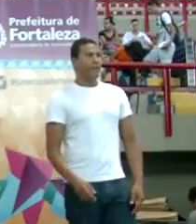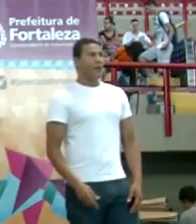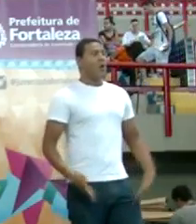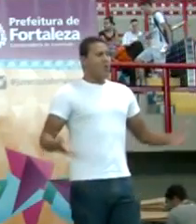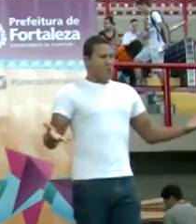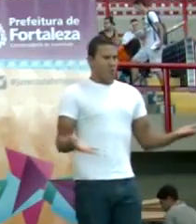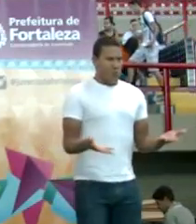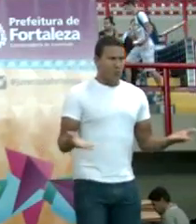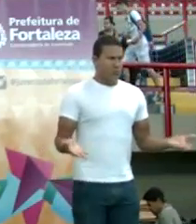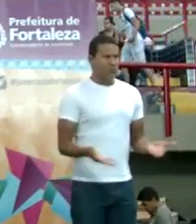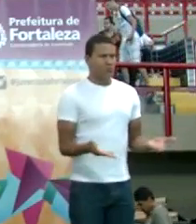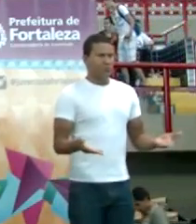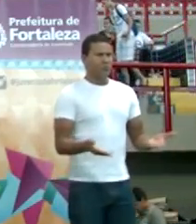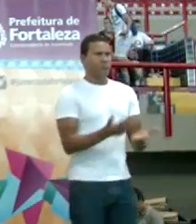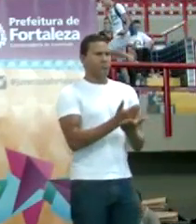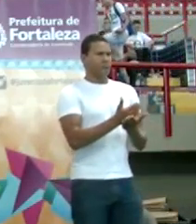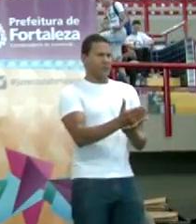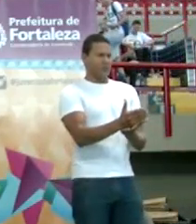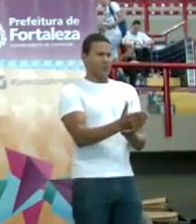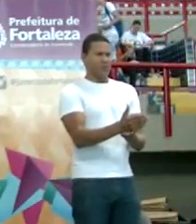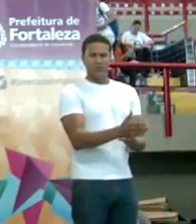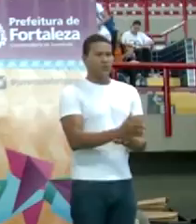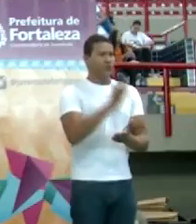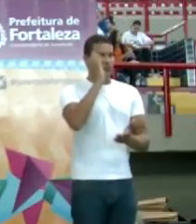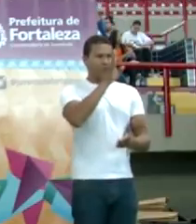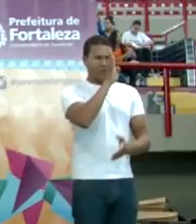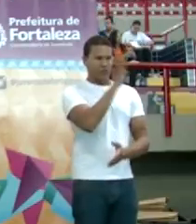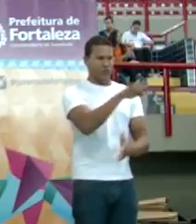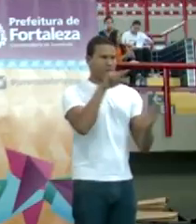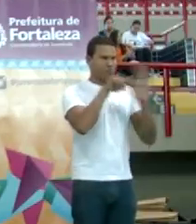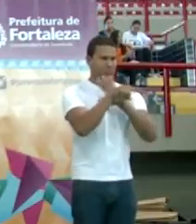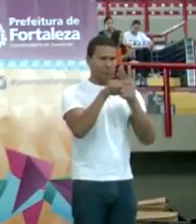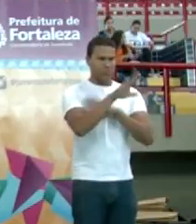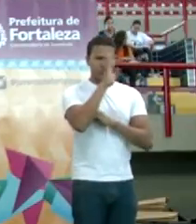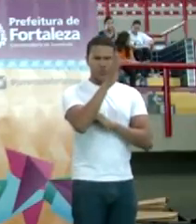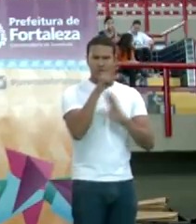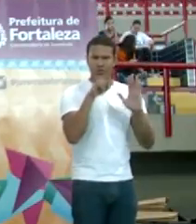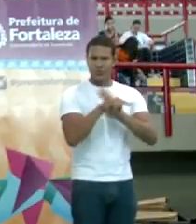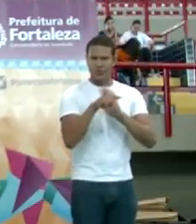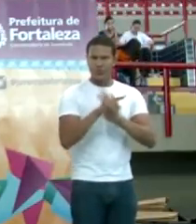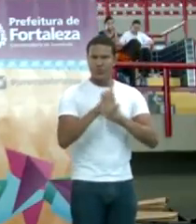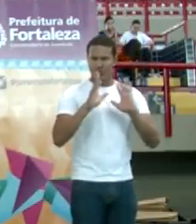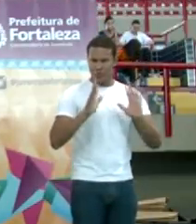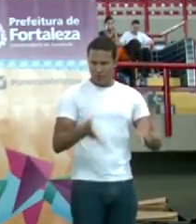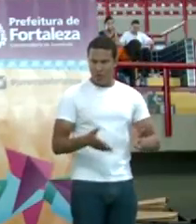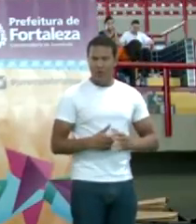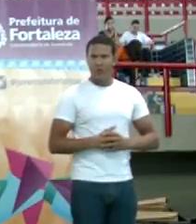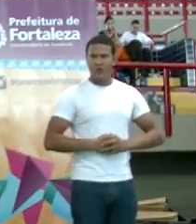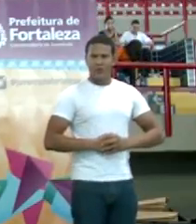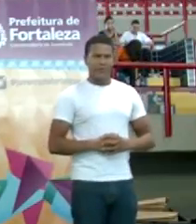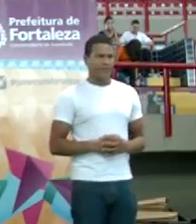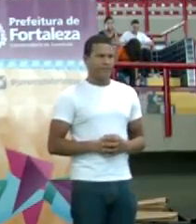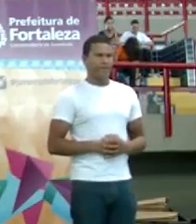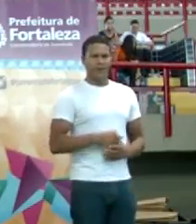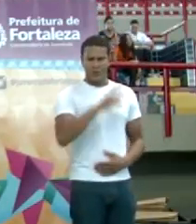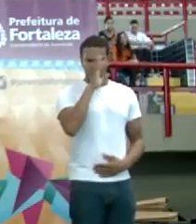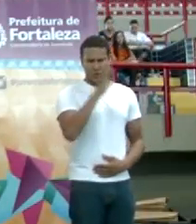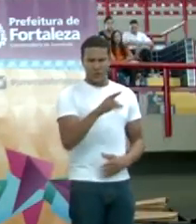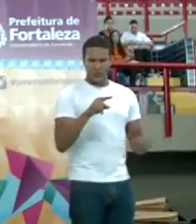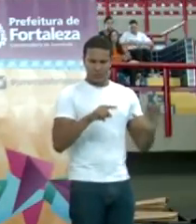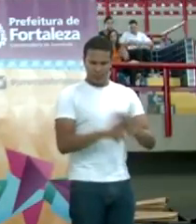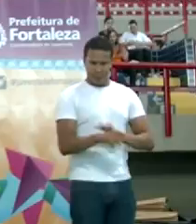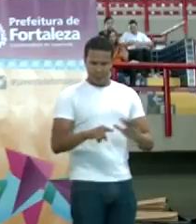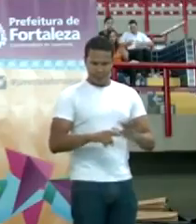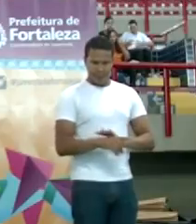hoje direto com questões. Eu acho que vocês já abriram a apostila, não foi isso aí? A gente vai começar direto hoje com questões.